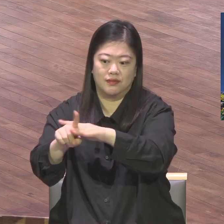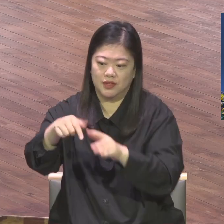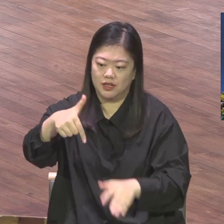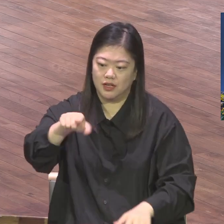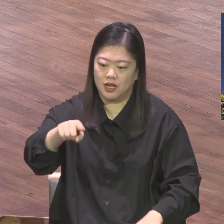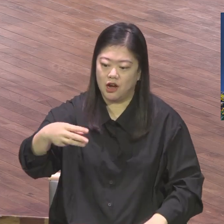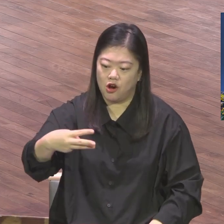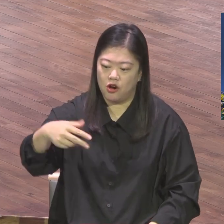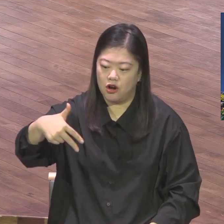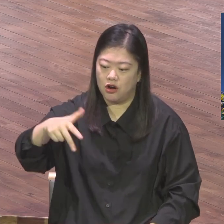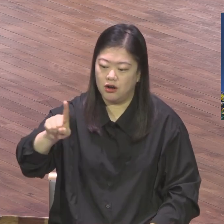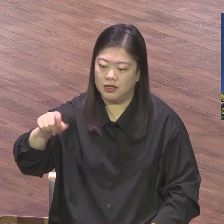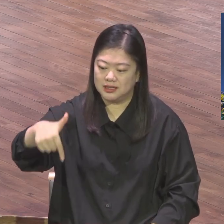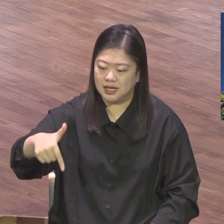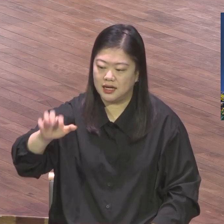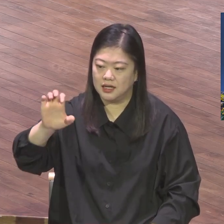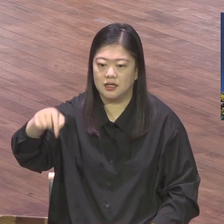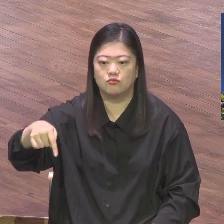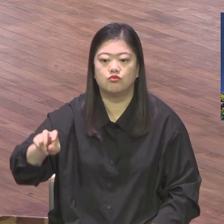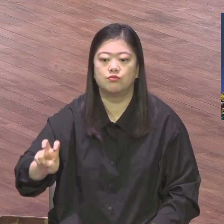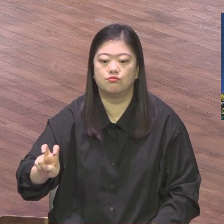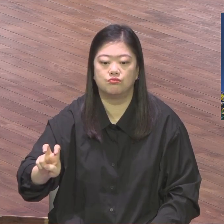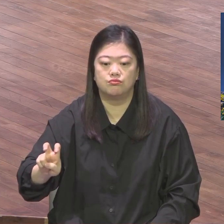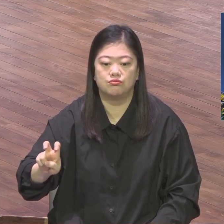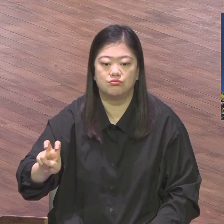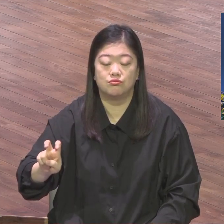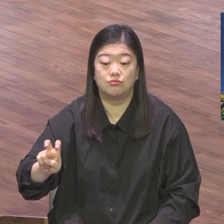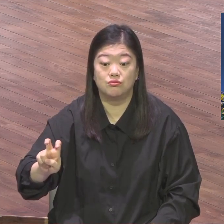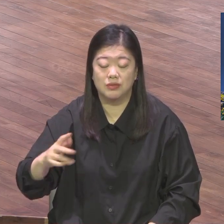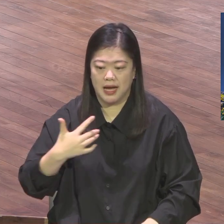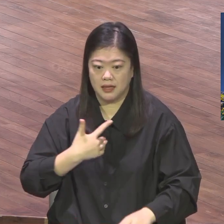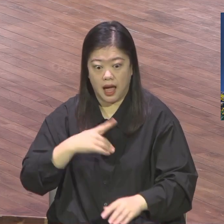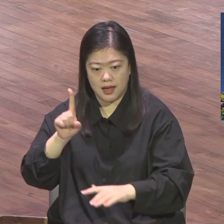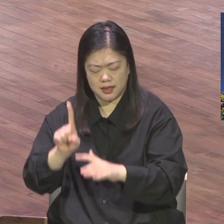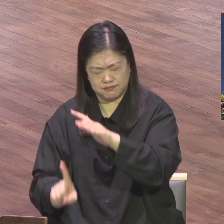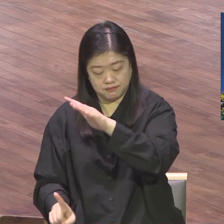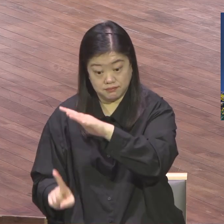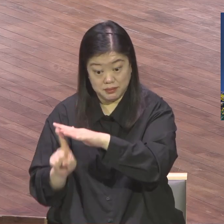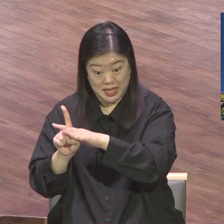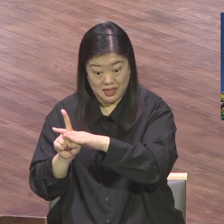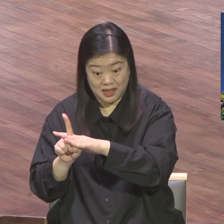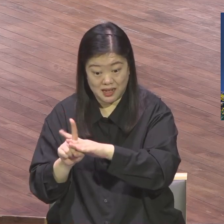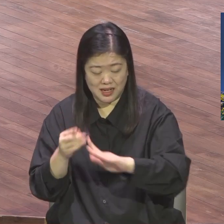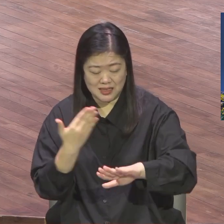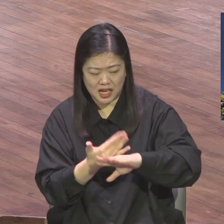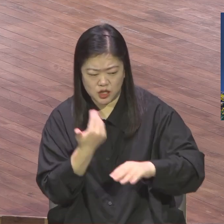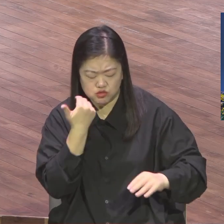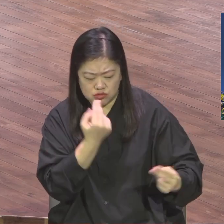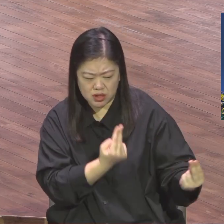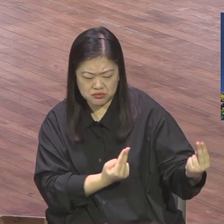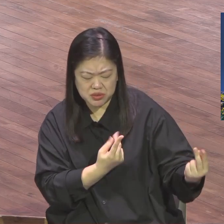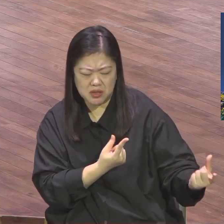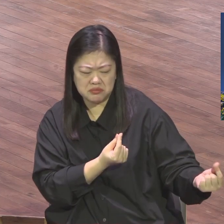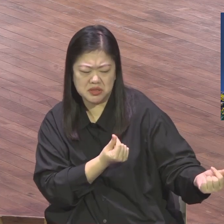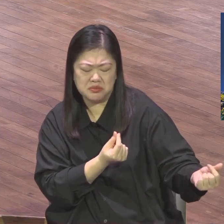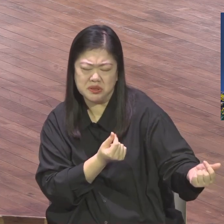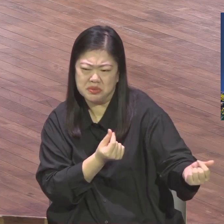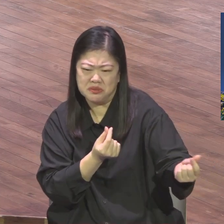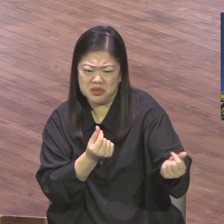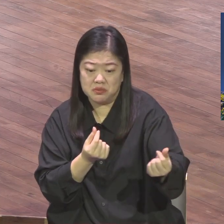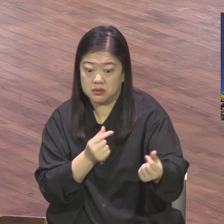다른 사람과 비교조차 하지 마시라 이 말이에요. 아멘. 자꾸 나는 미운 오리